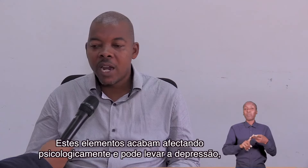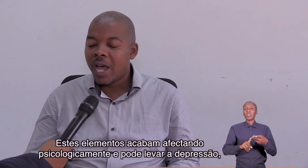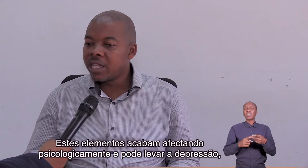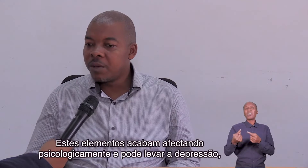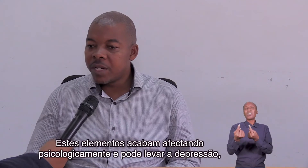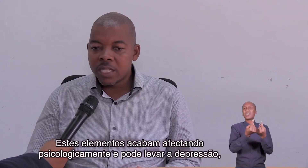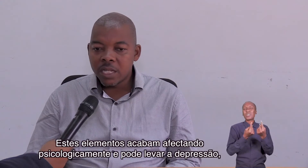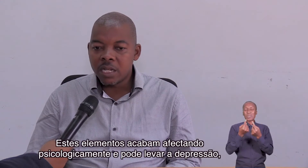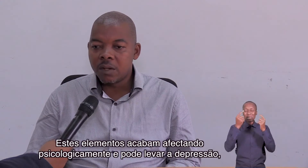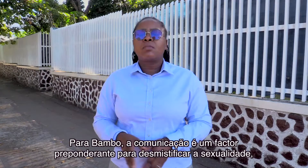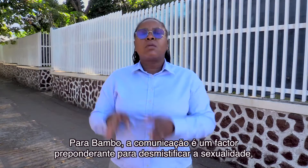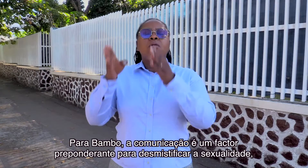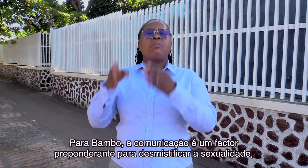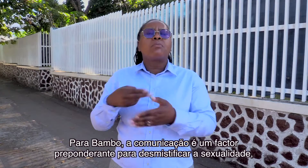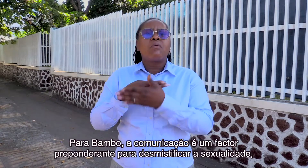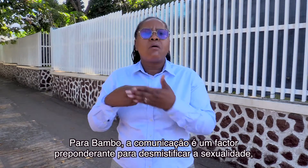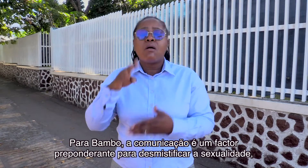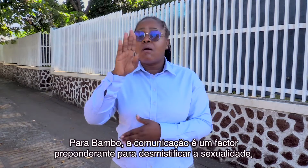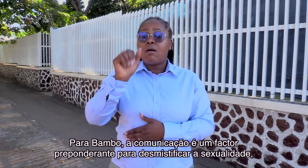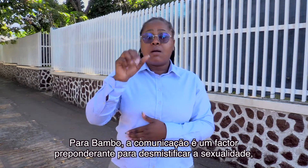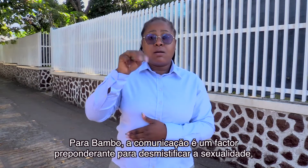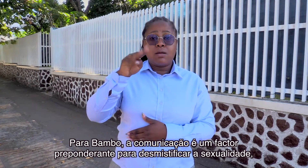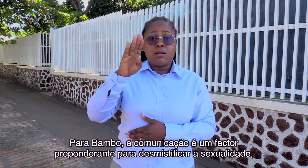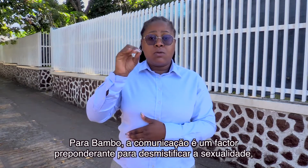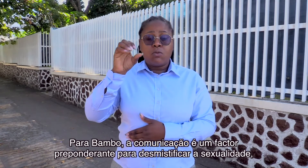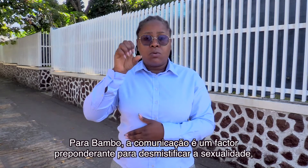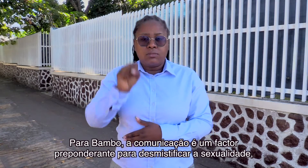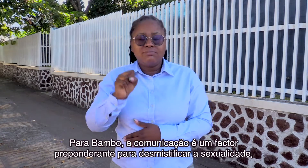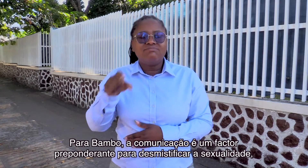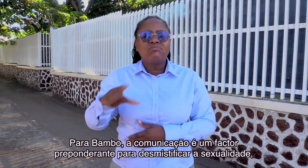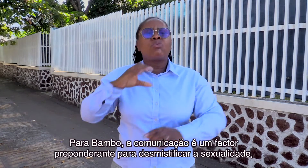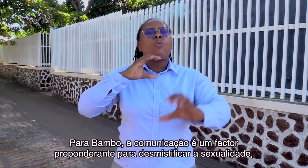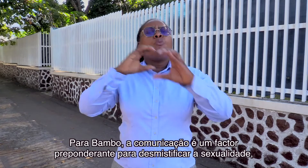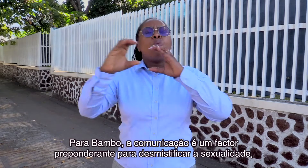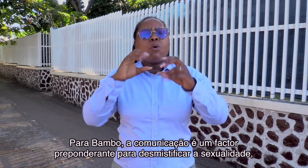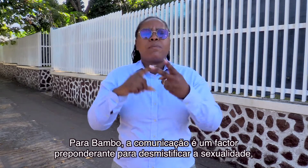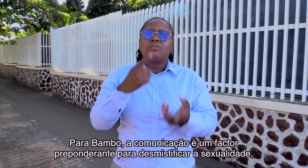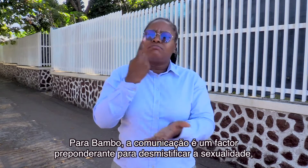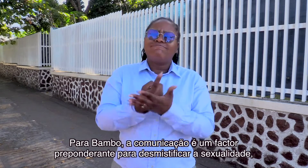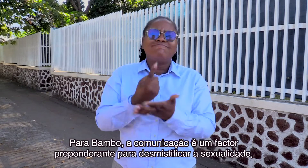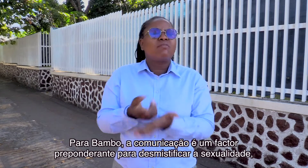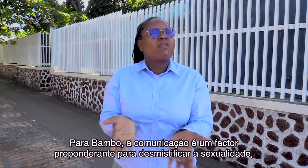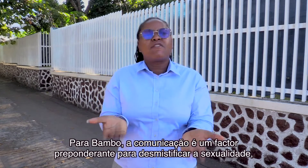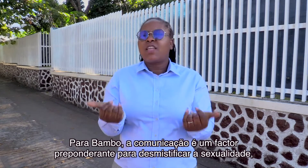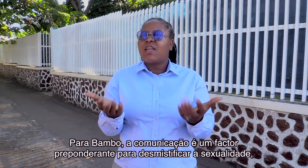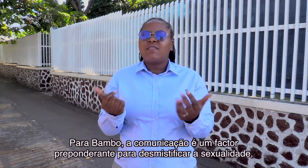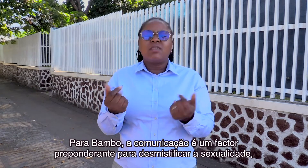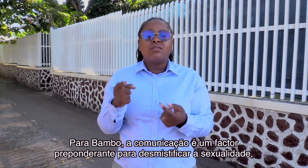à depressão. Para Bambo, a comunicação é um fator preponderante para desmistificar a